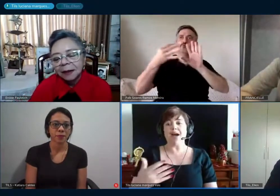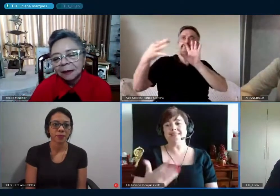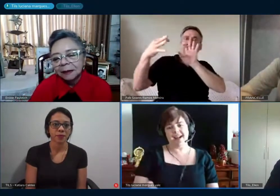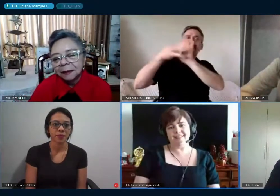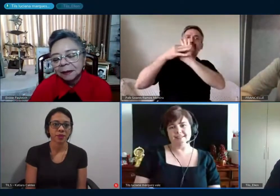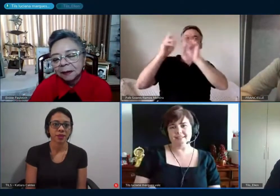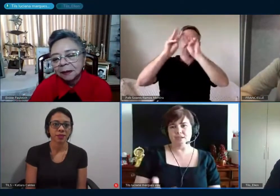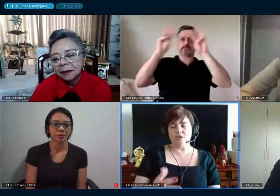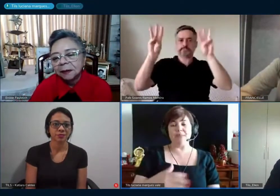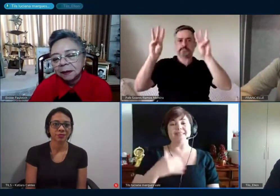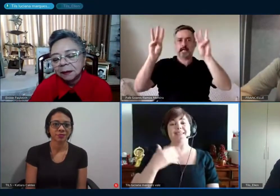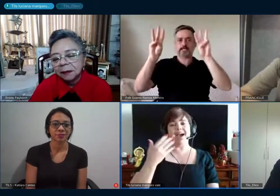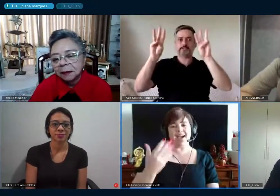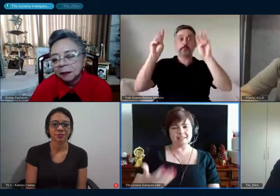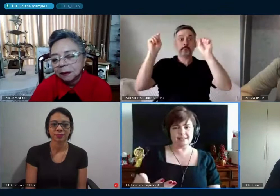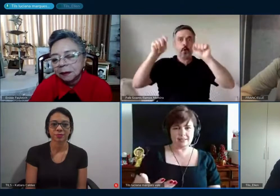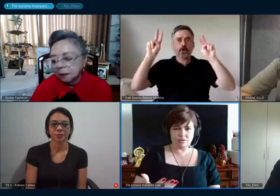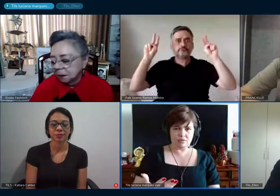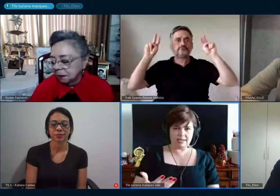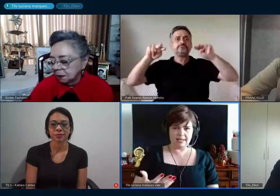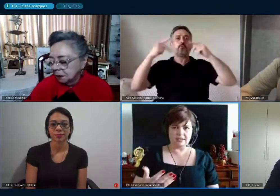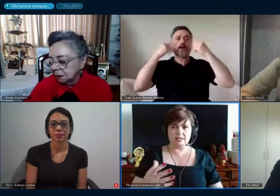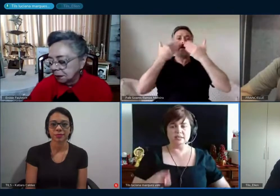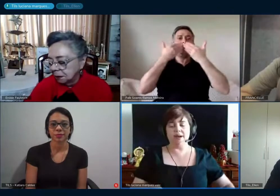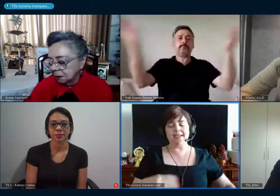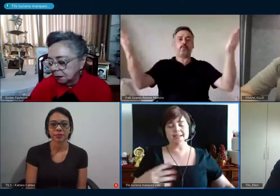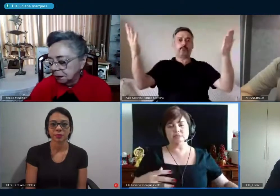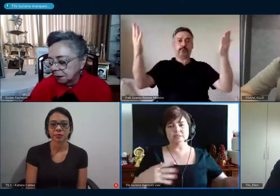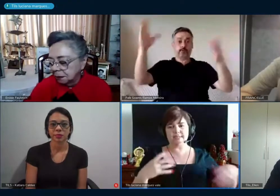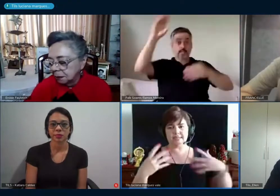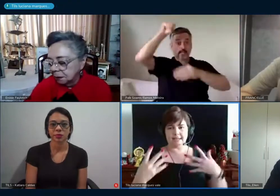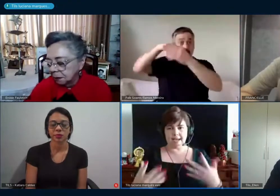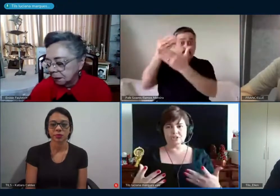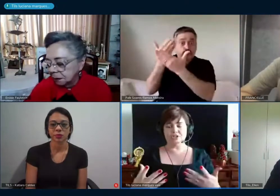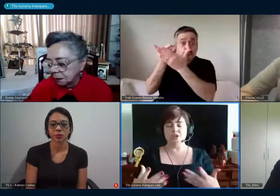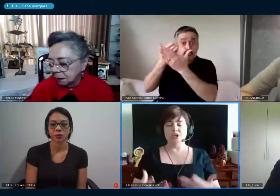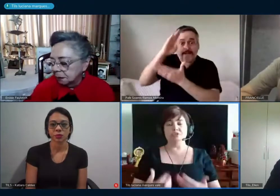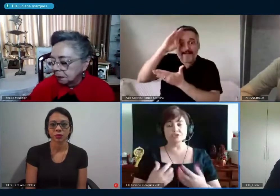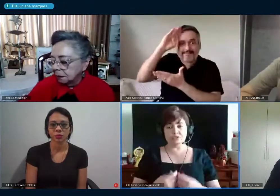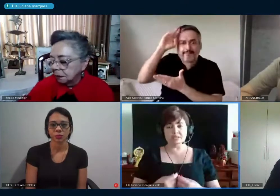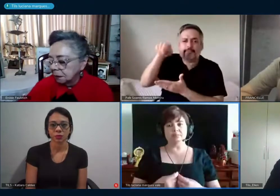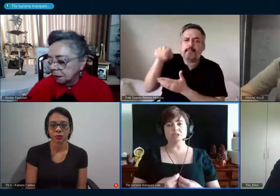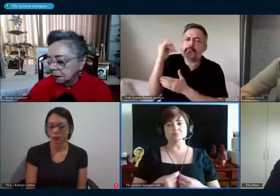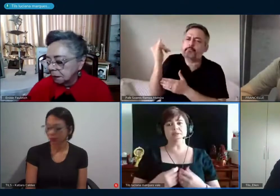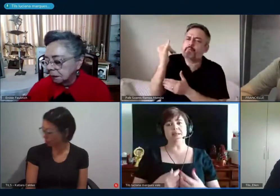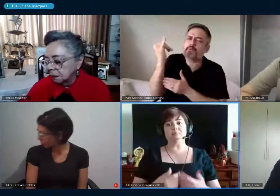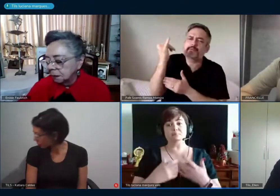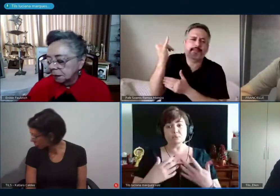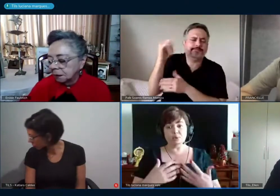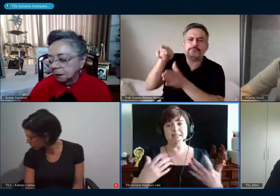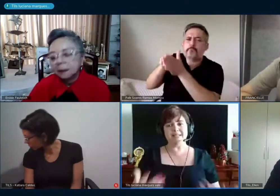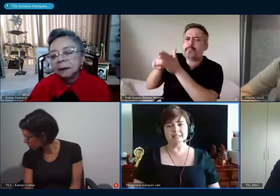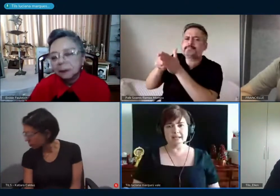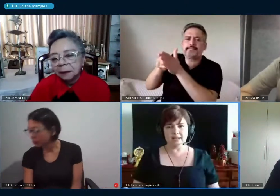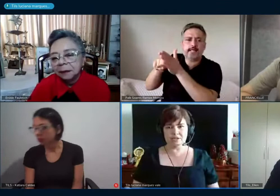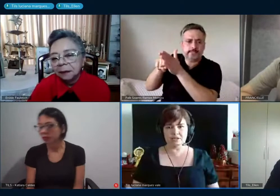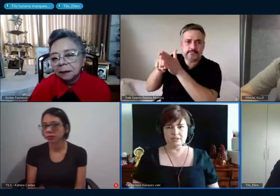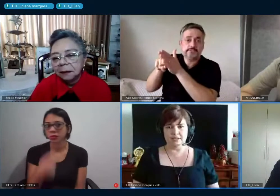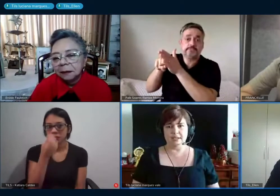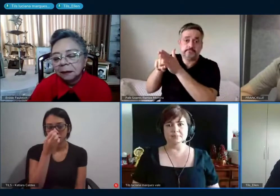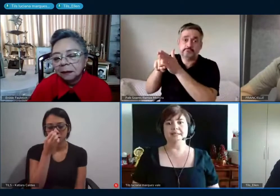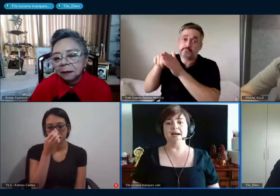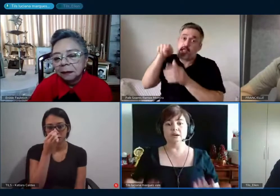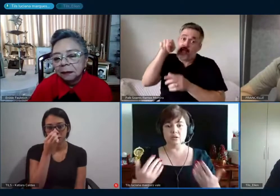são guardadas, materiais que são guardados. Então, a criação desse site foi justamente para dar